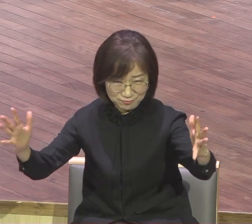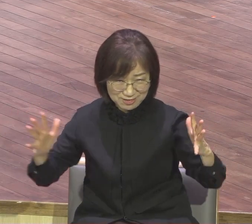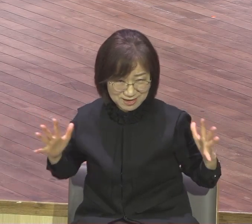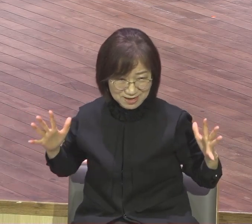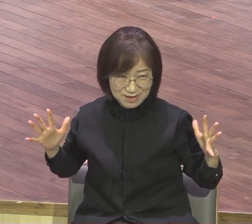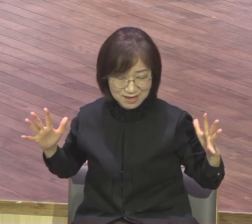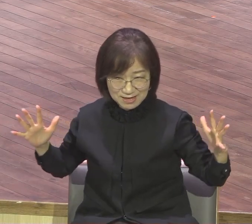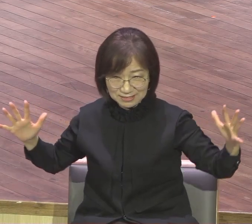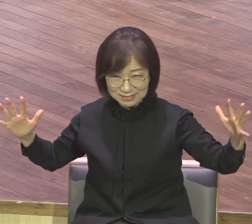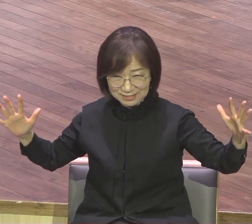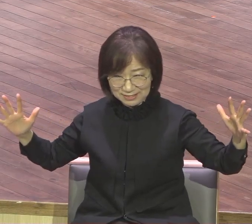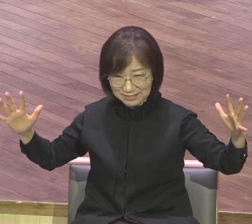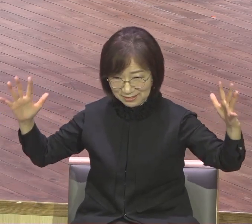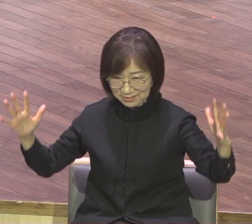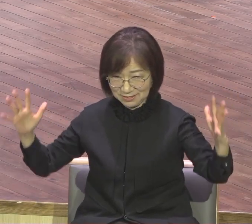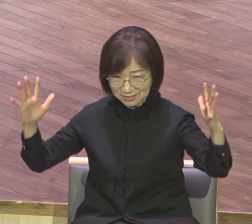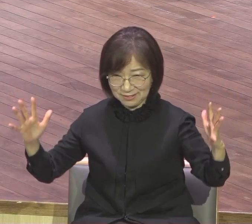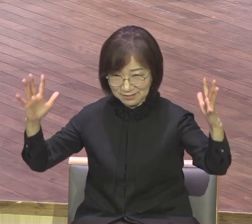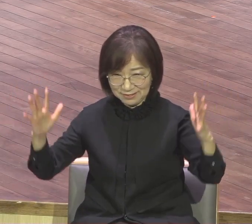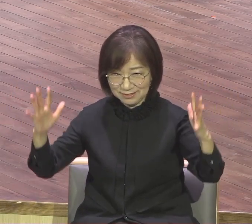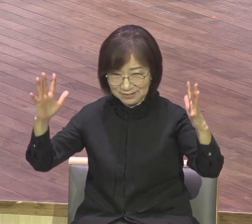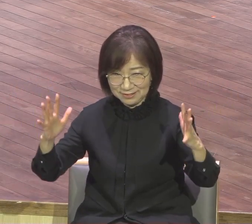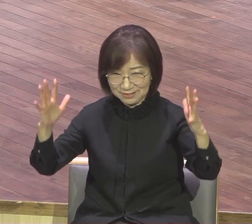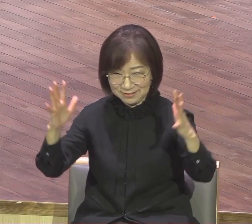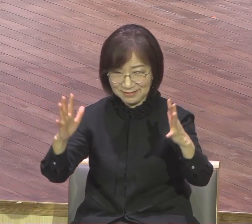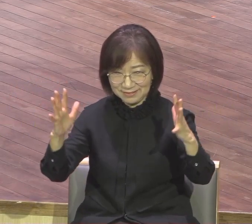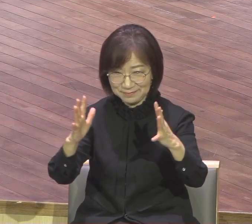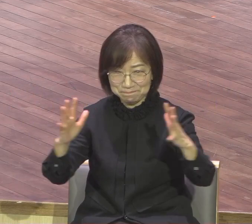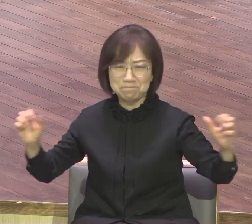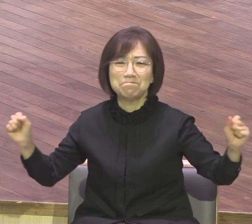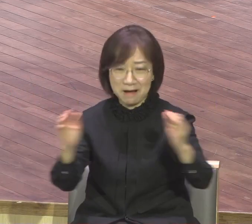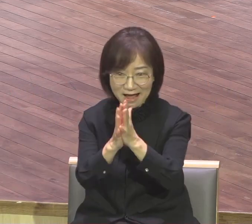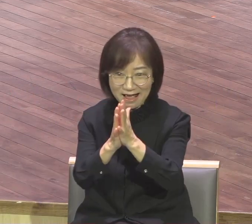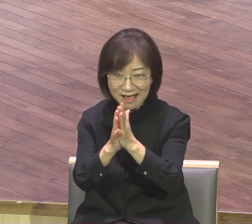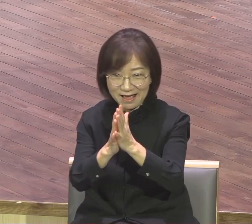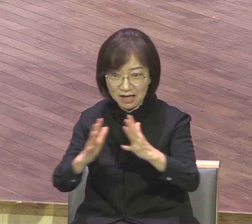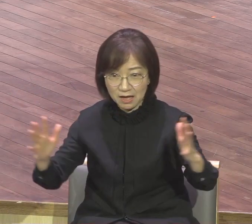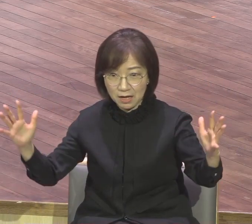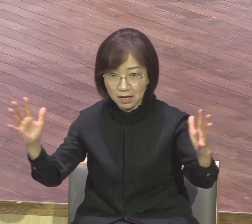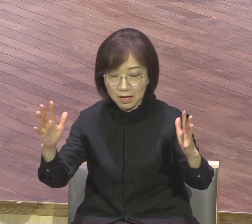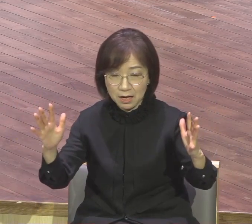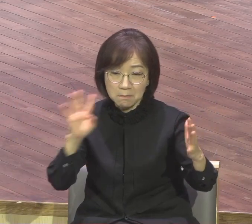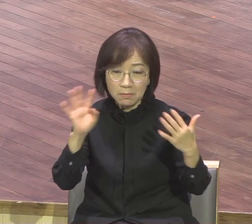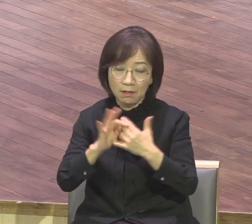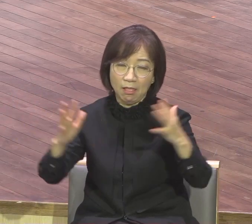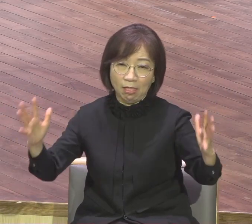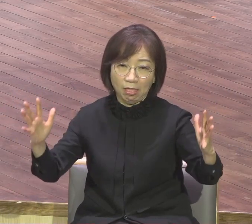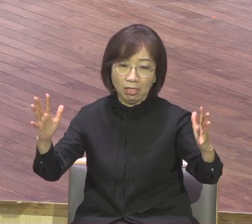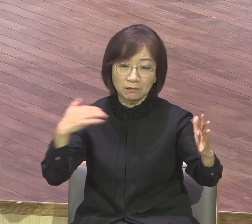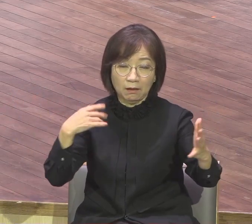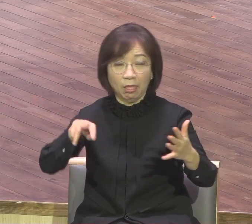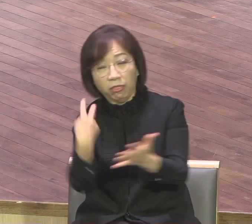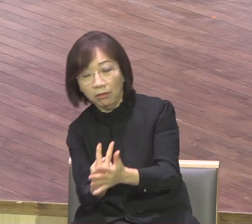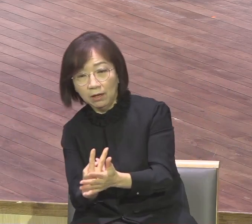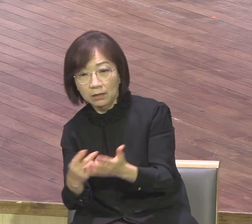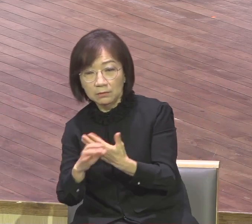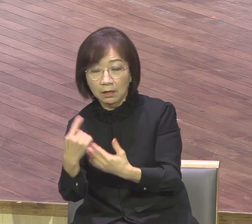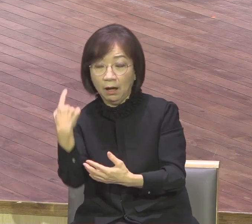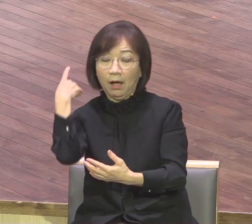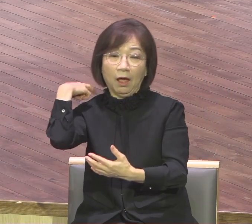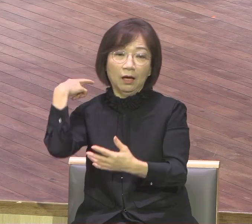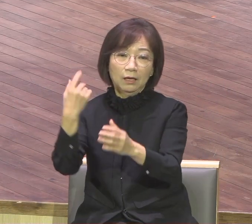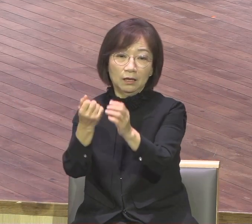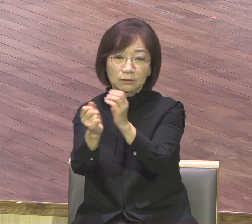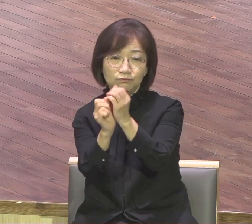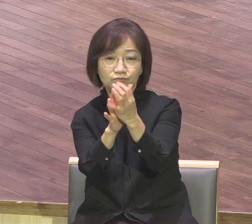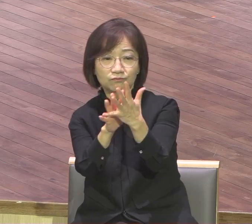일렬 행대 서는데 내가 만약에 여기서 넘어지 버리면 내 후방 바로 내 뒤에 있는 후방에 있는 우리 동료들이 또 그 뒤에